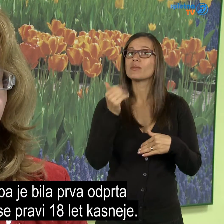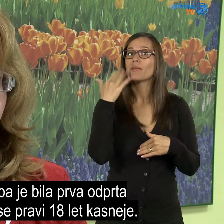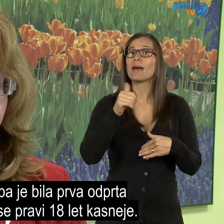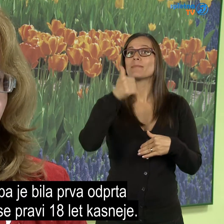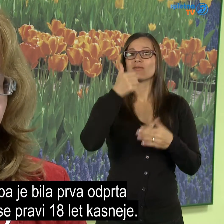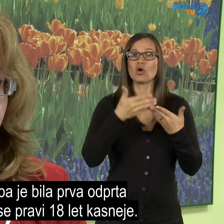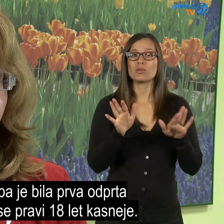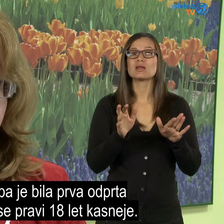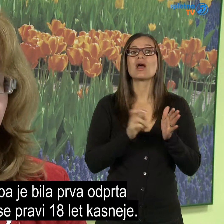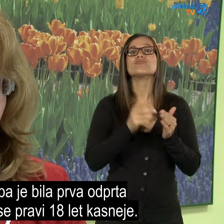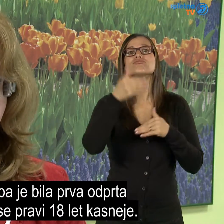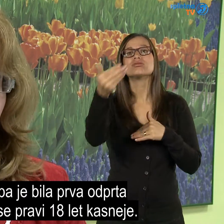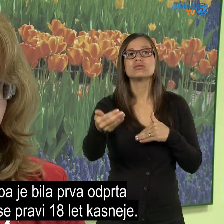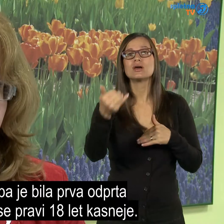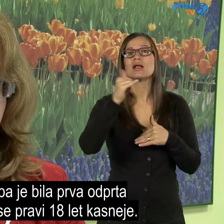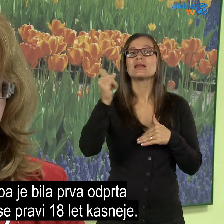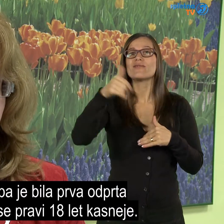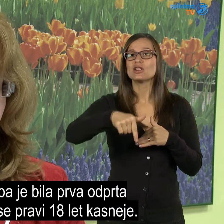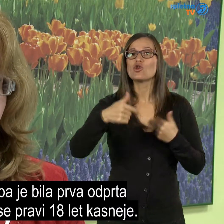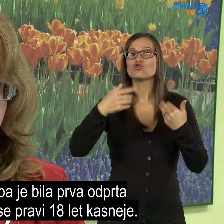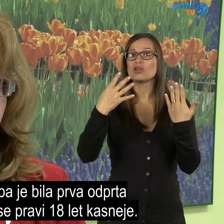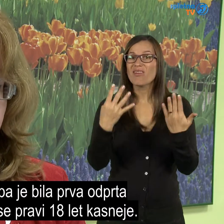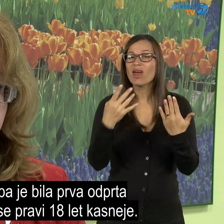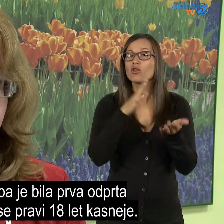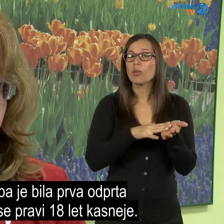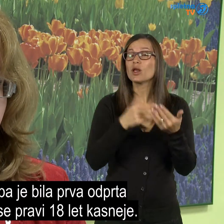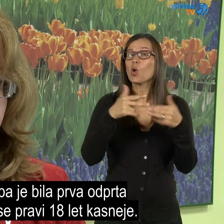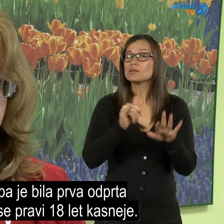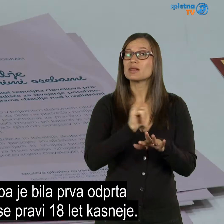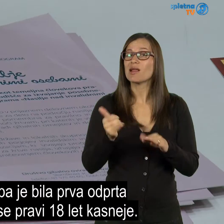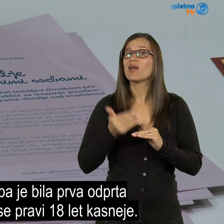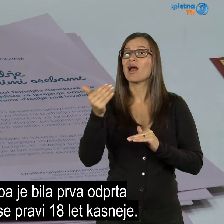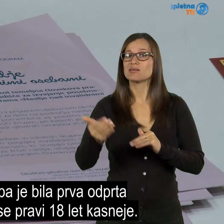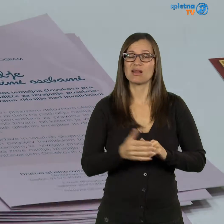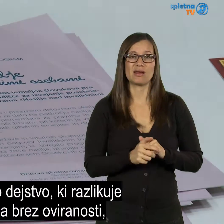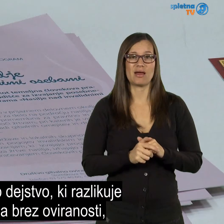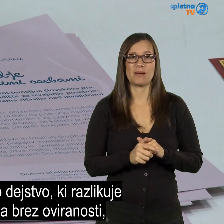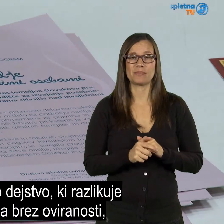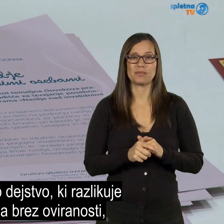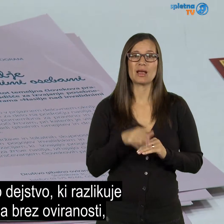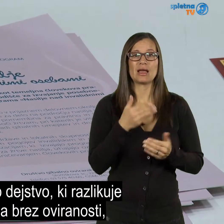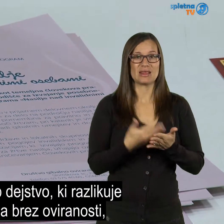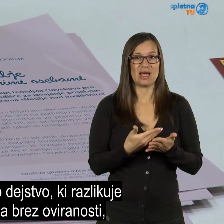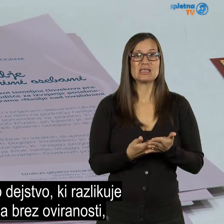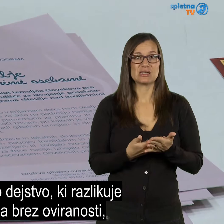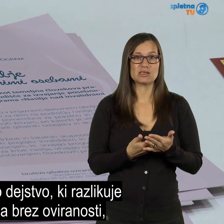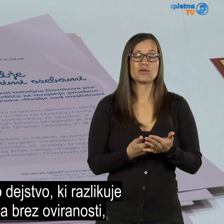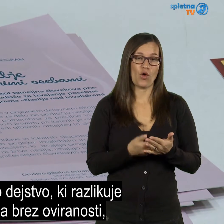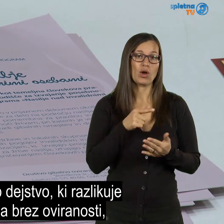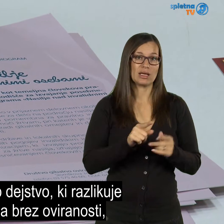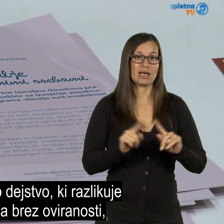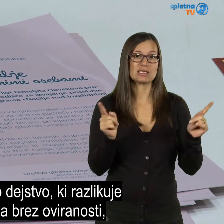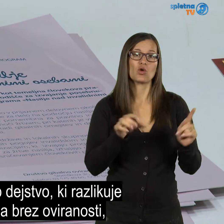pa je bila prva odprta šele leta 2009. Se pravi 18 let kasneje. Najbolj očitno dejstvo,